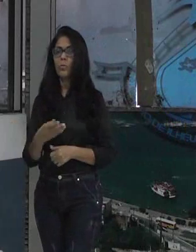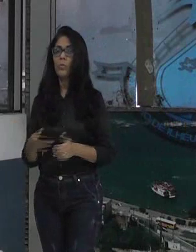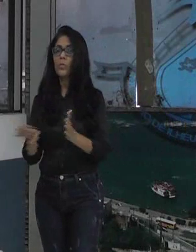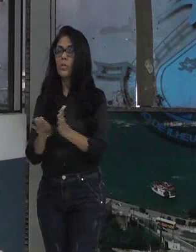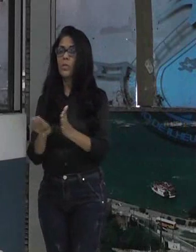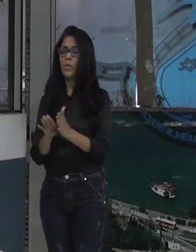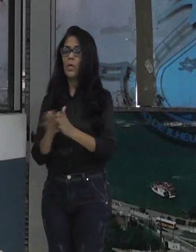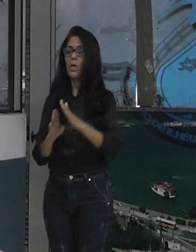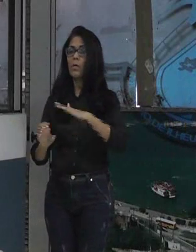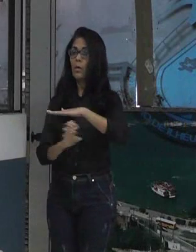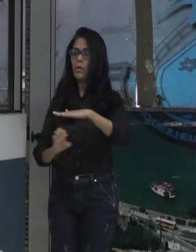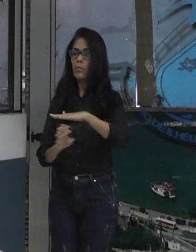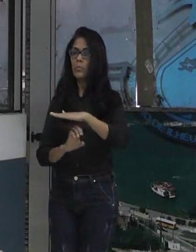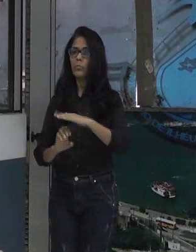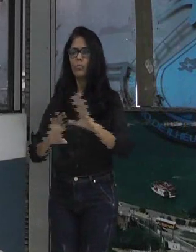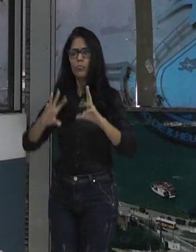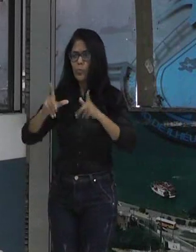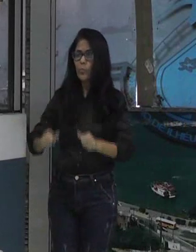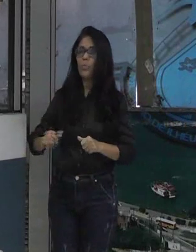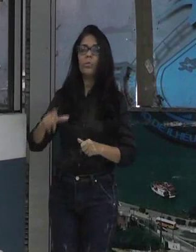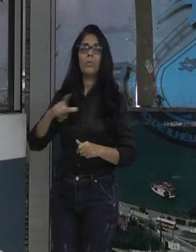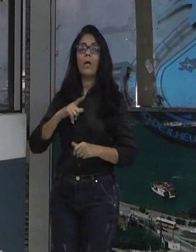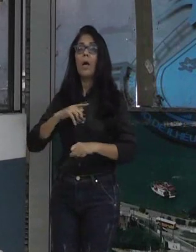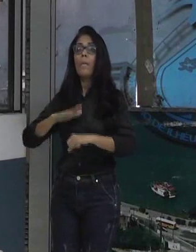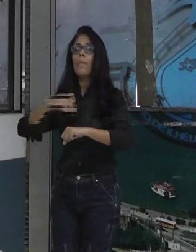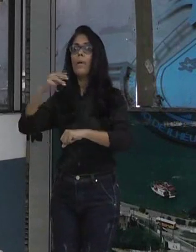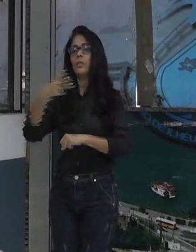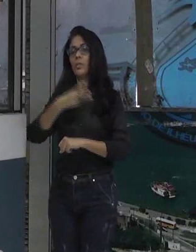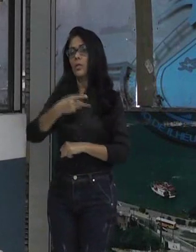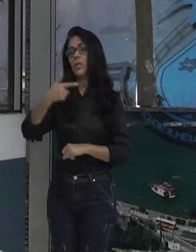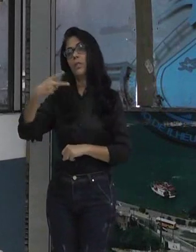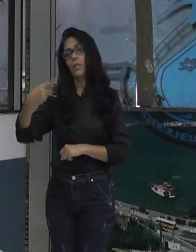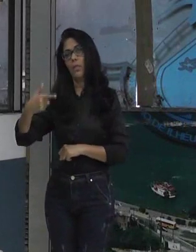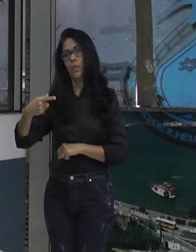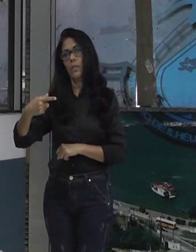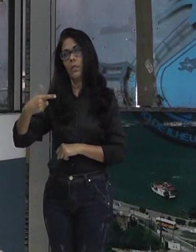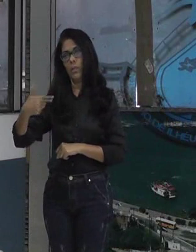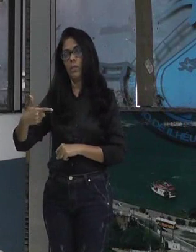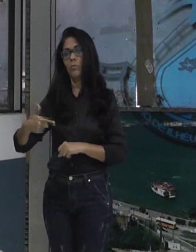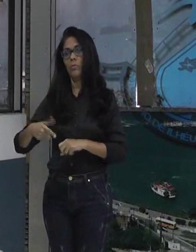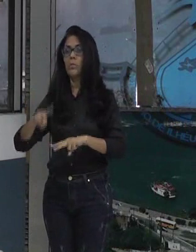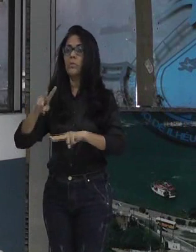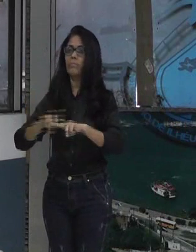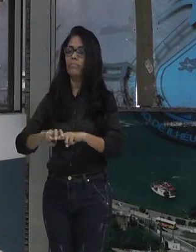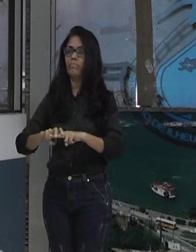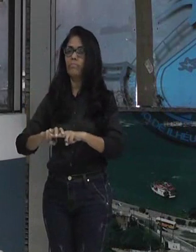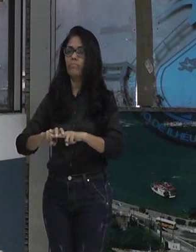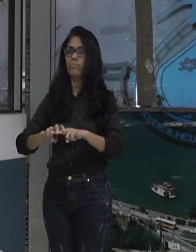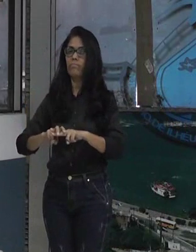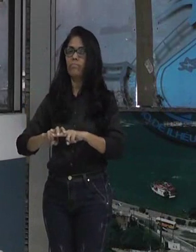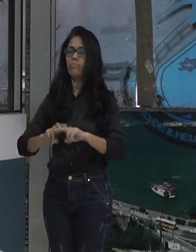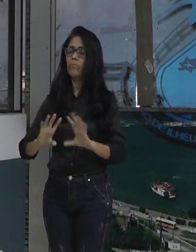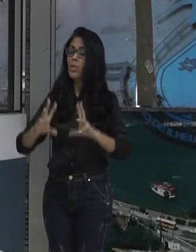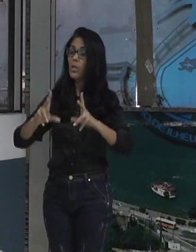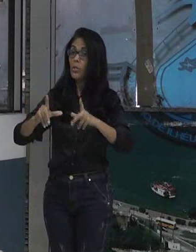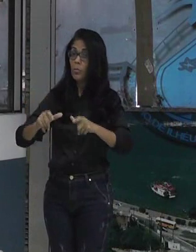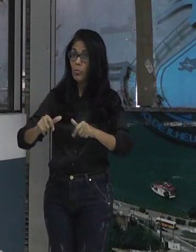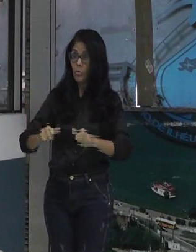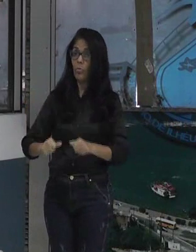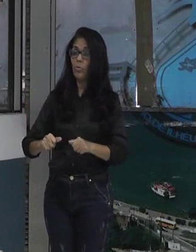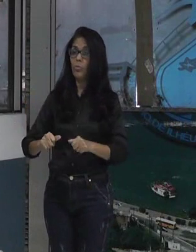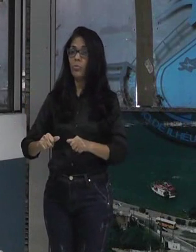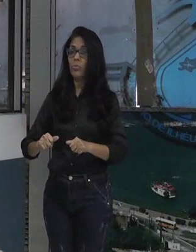têm mais de 32 cadeiras. E todos estão com motorista sem cobrador.